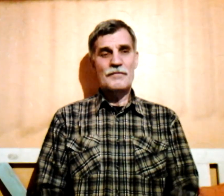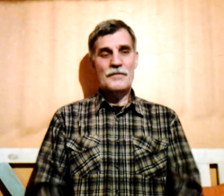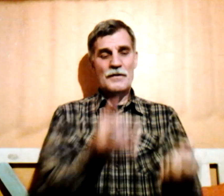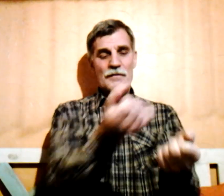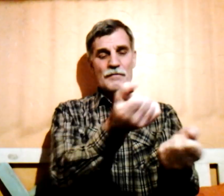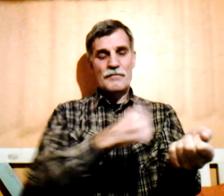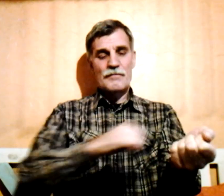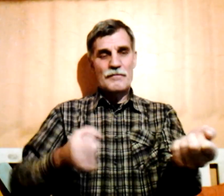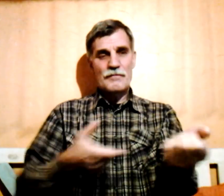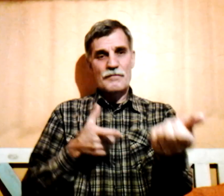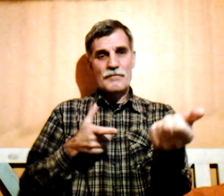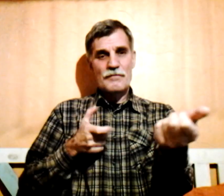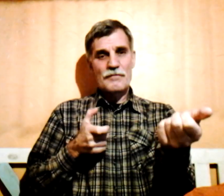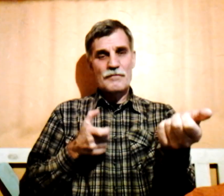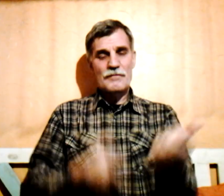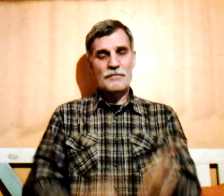Bomb. Бомба.